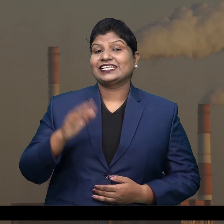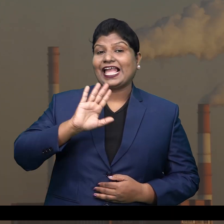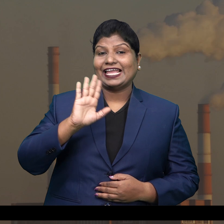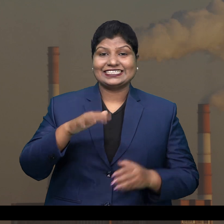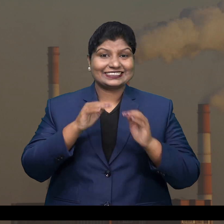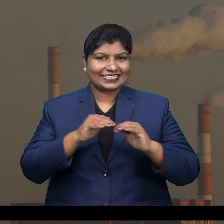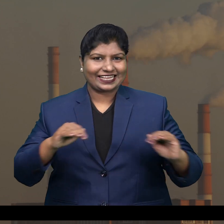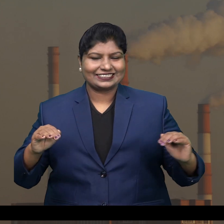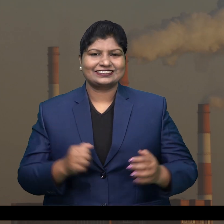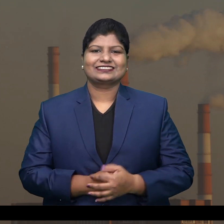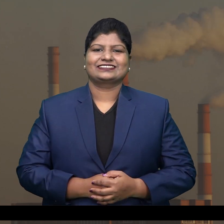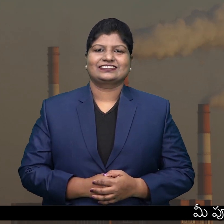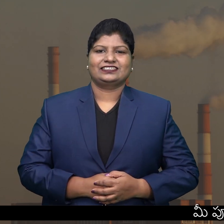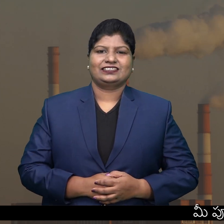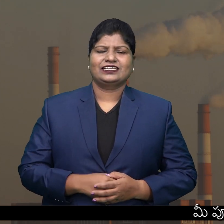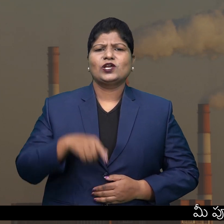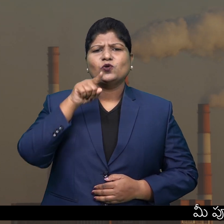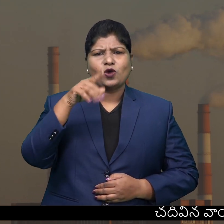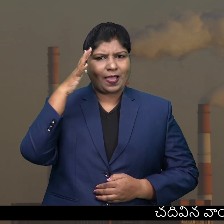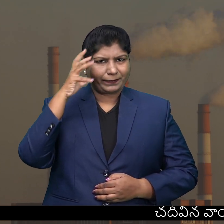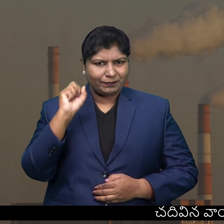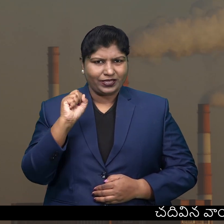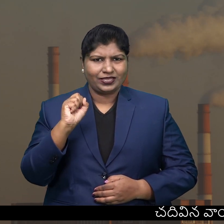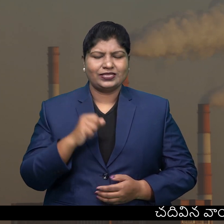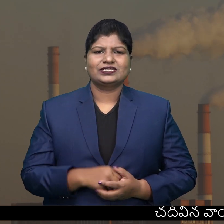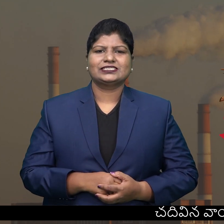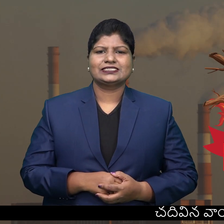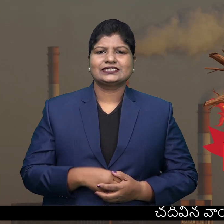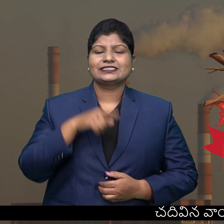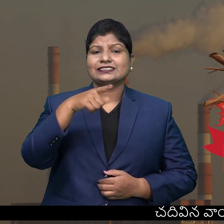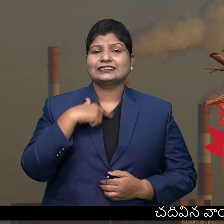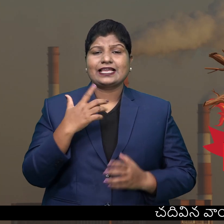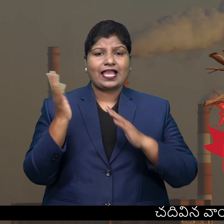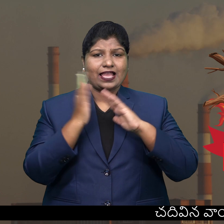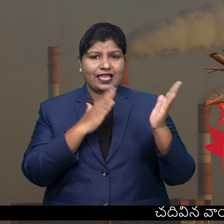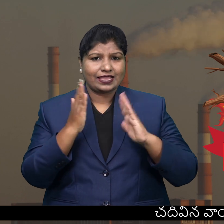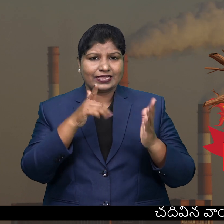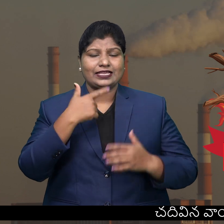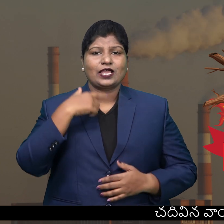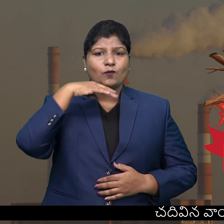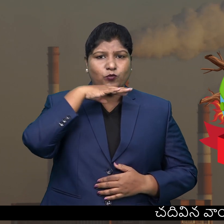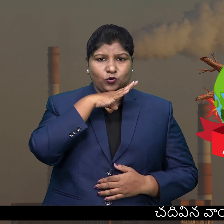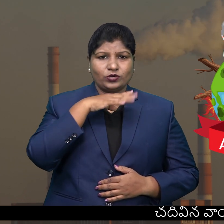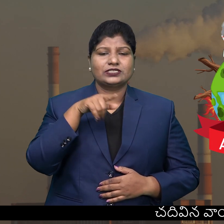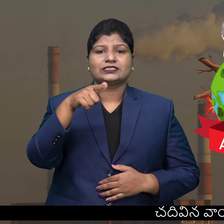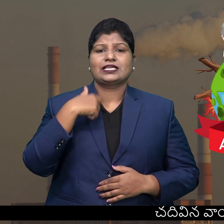పిల్లలు, మీ పూర్వ తరగతుల్లో చదివిన వాయు కాలుష్యం మరియు